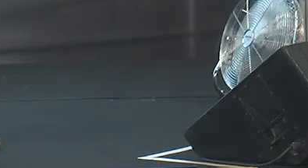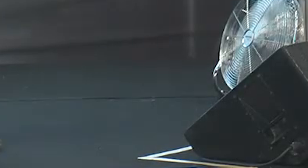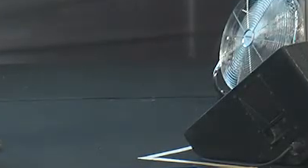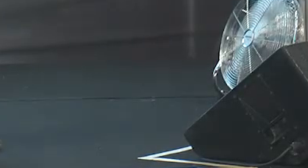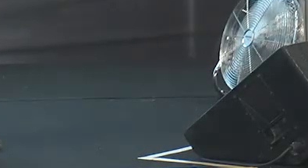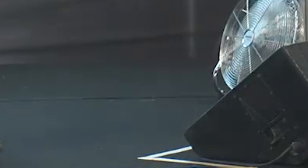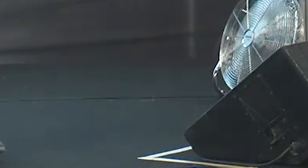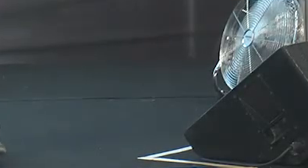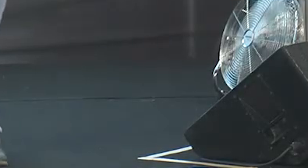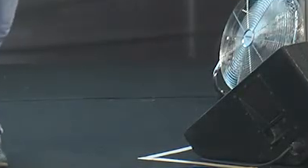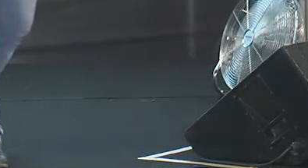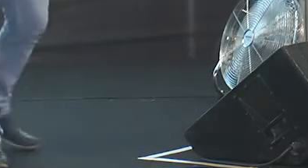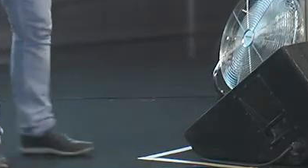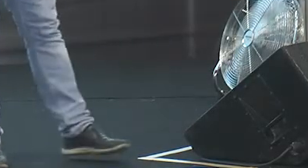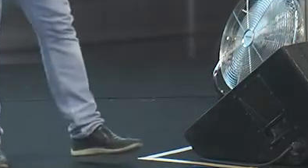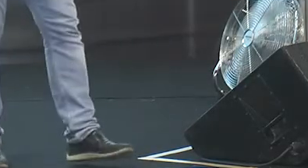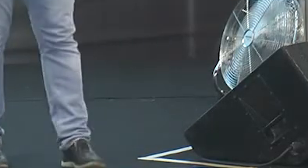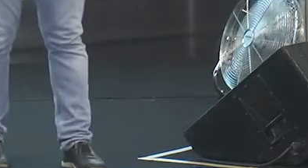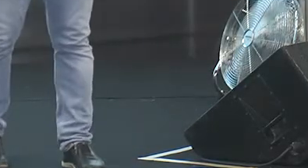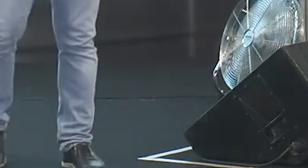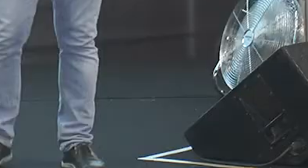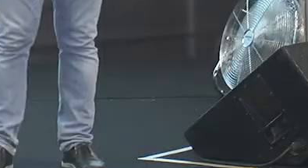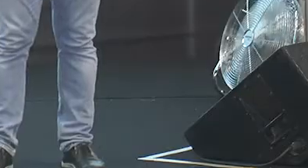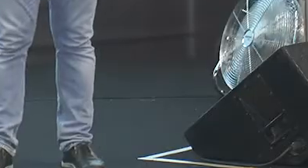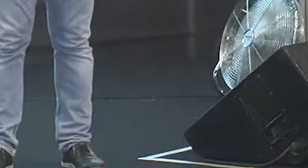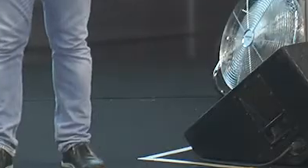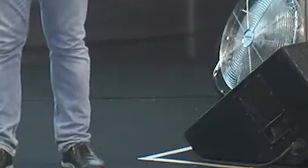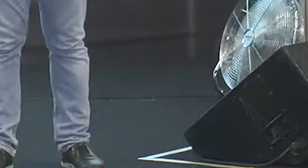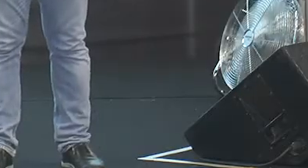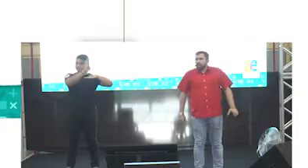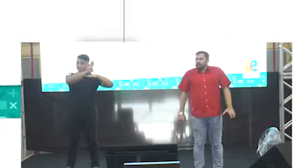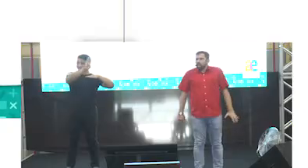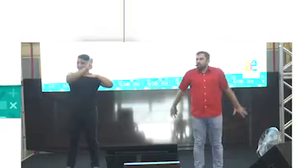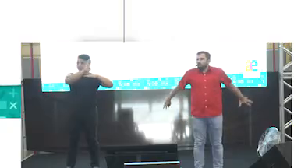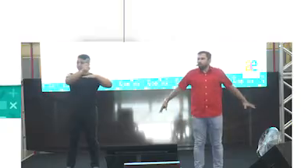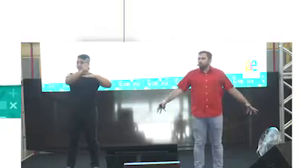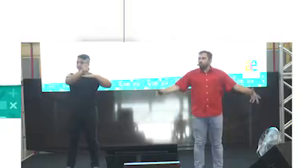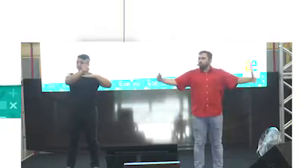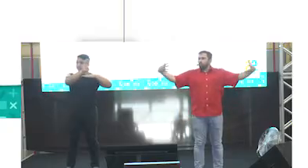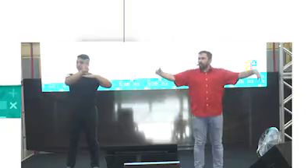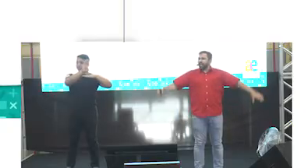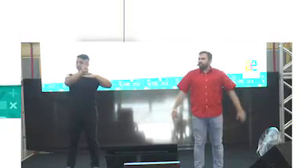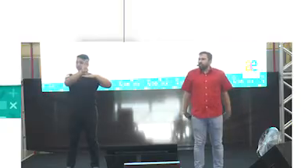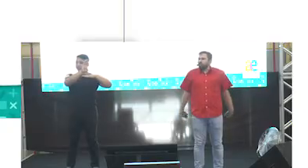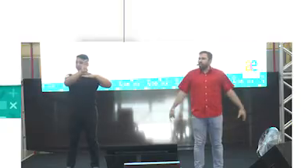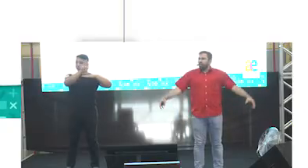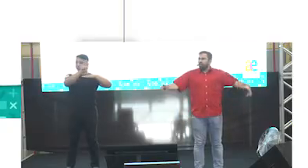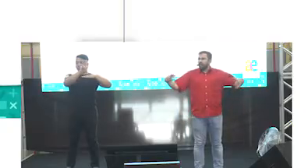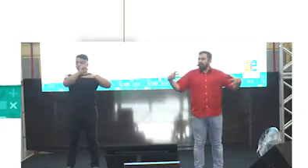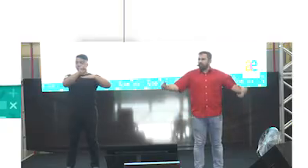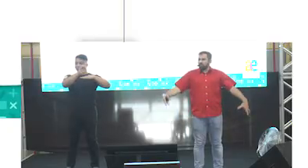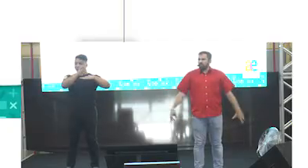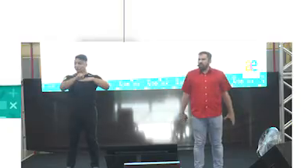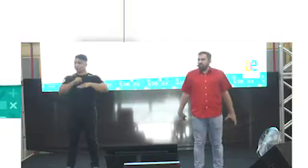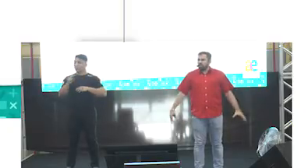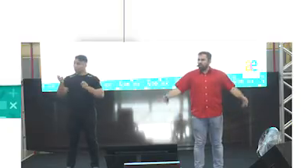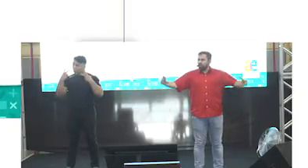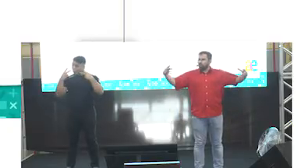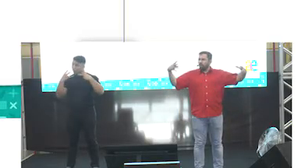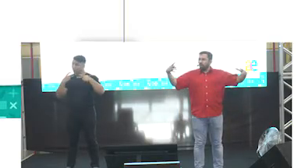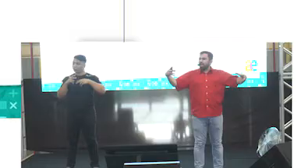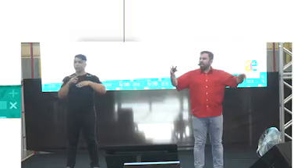trabalhar. Meu povo, não tem ninguém aqui. Eu gosto muito do contato visual. Eu quero que